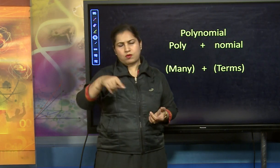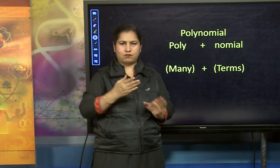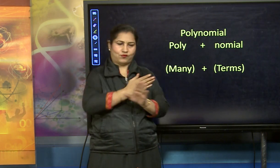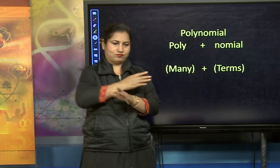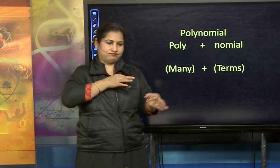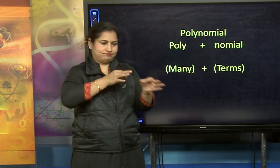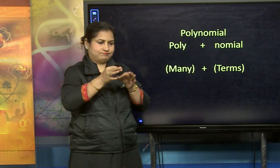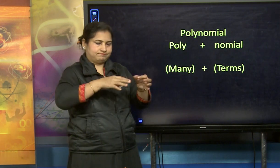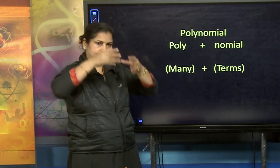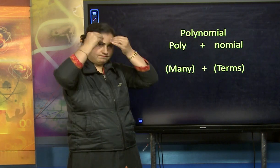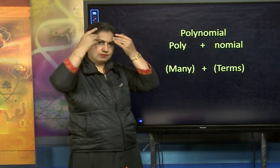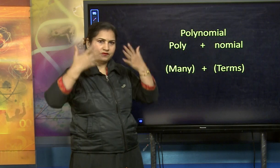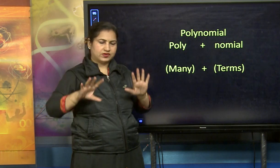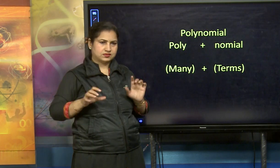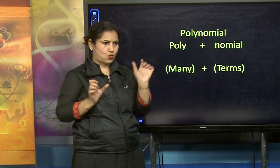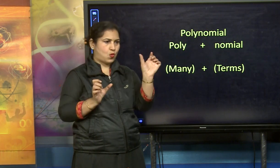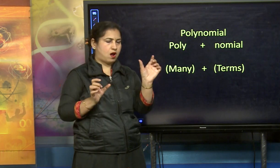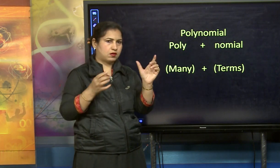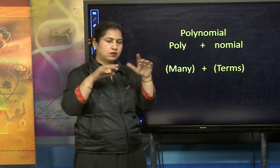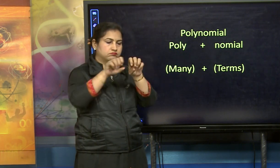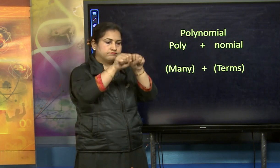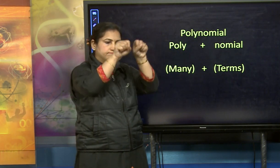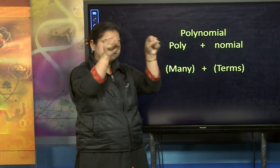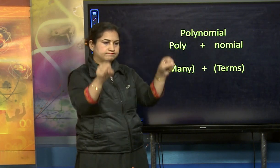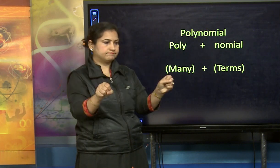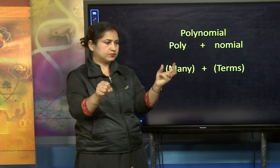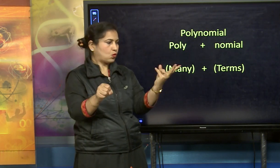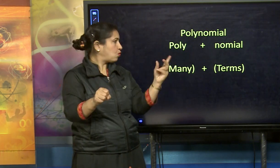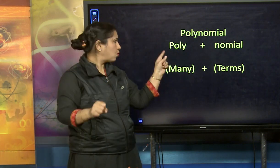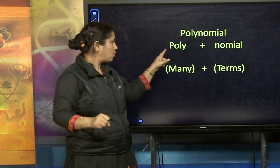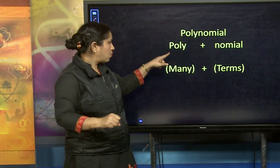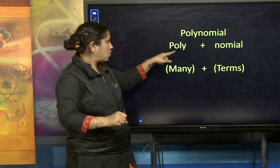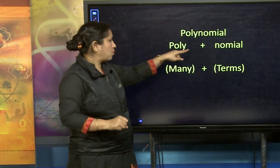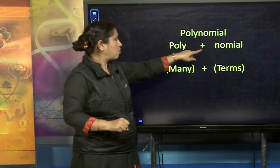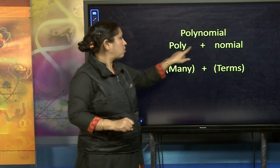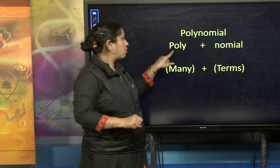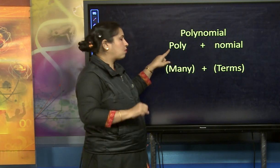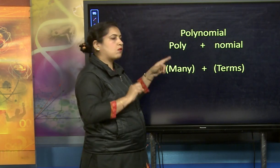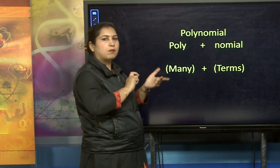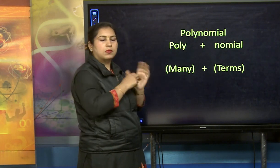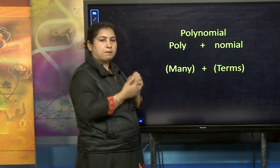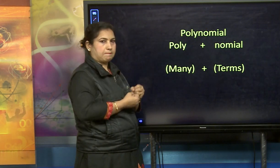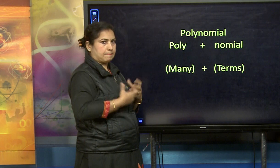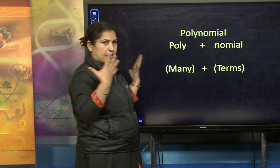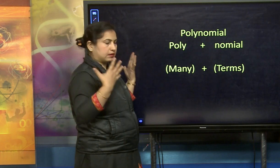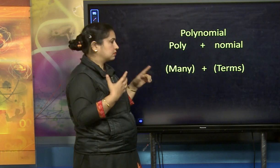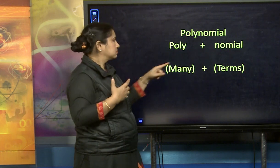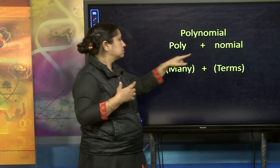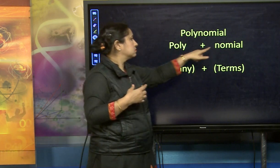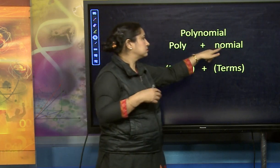यह पता ही होगा पॉलिनॉमियल्स शब्द को तोड़ने पर पॉली और नार्मल दो शब्द मिलते हैं और पॉलिश शब्द का अर्थ है